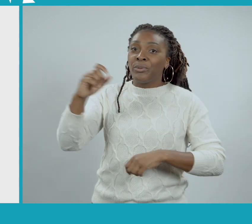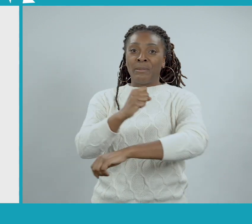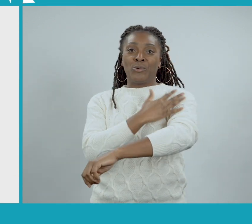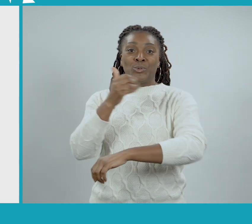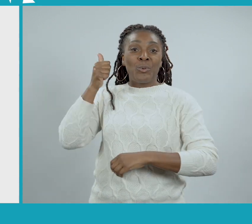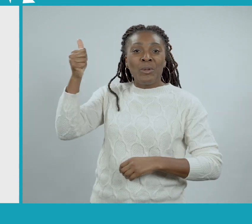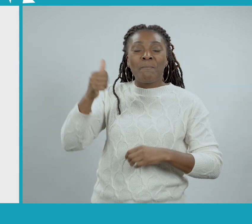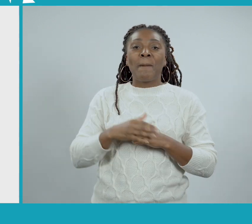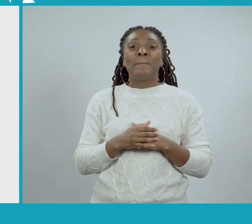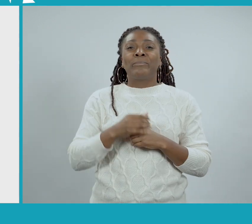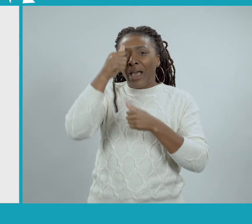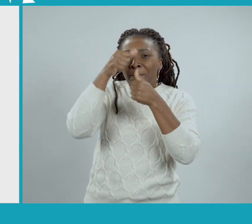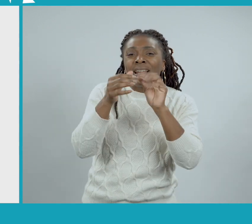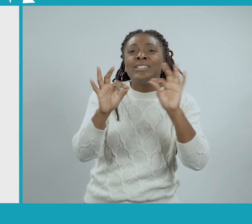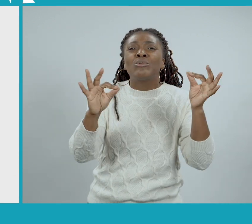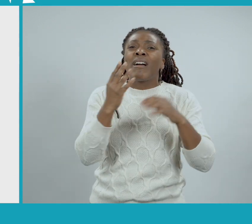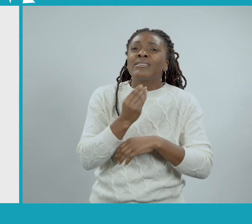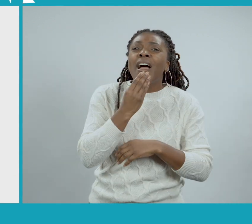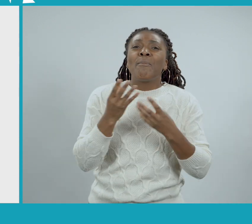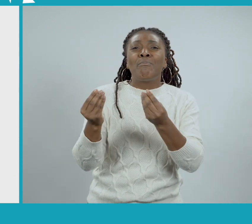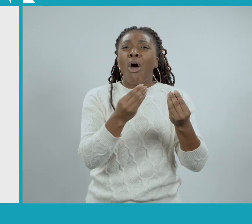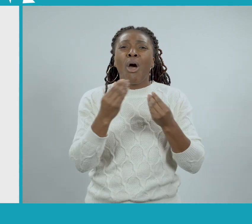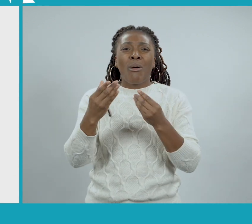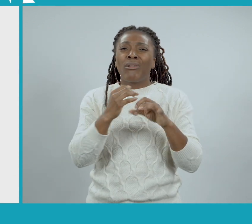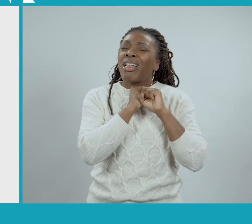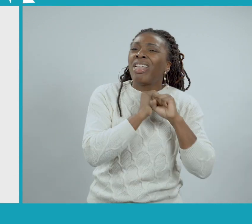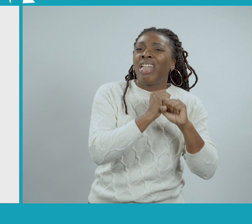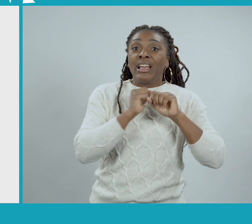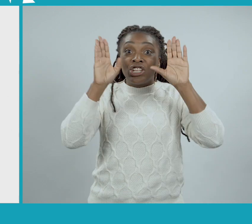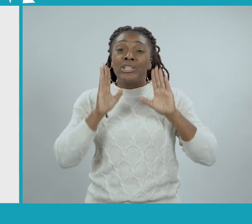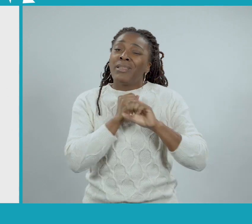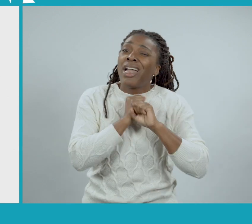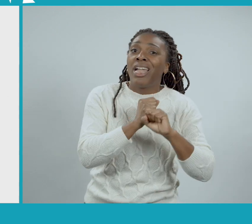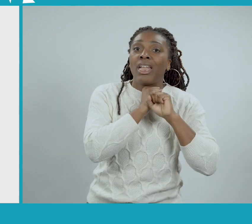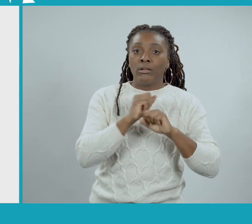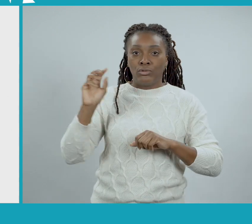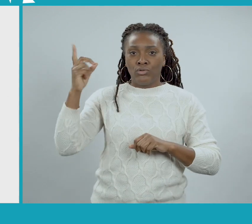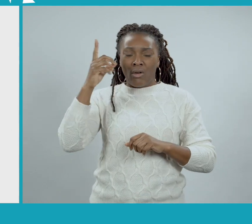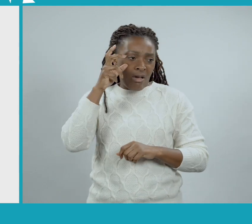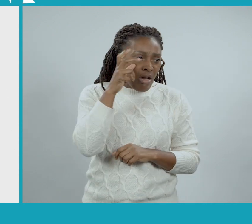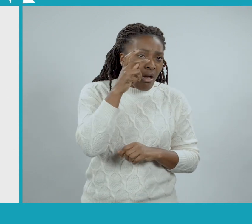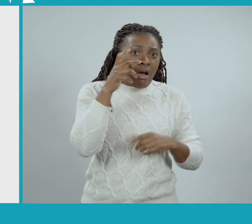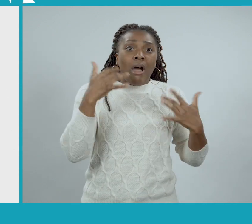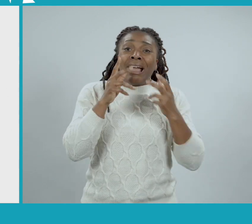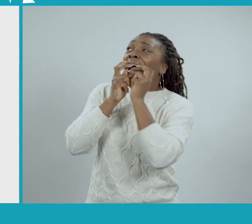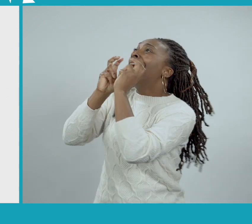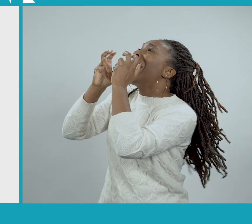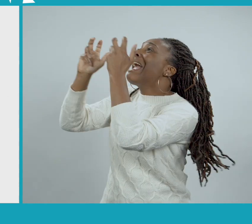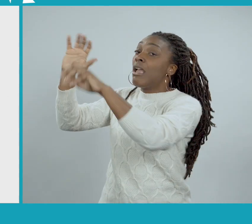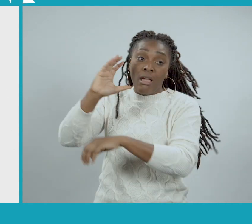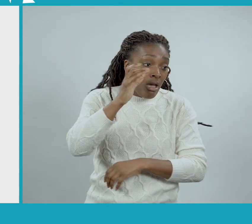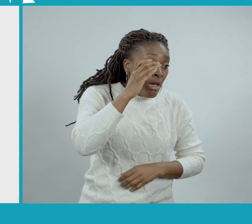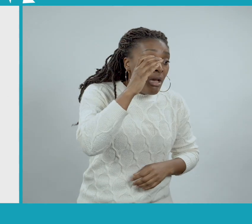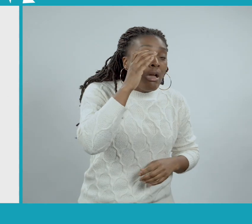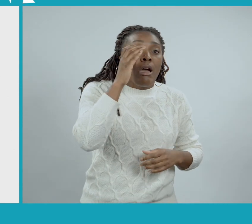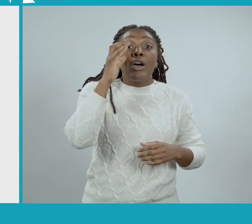émotions. Comme lorsque les Israélites en souffrance sont opprimés en Égypte, Dieu entend leurs cris et